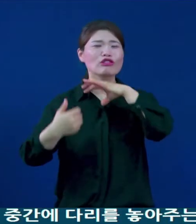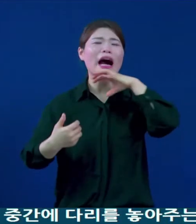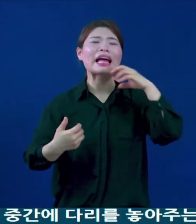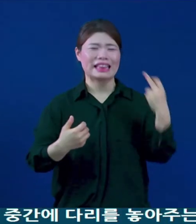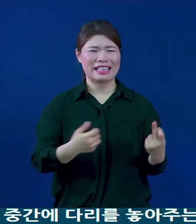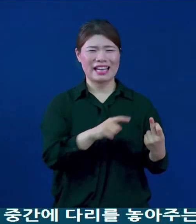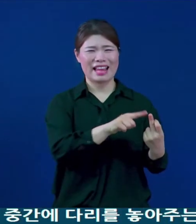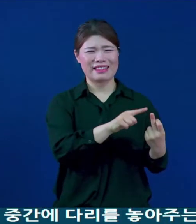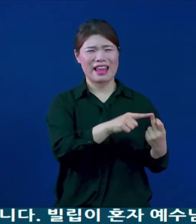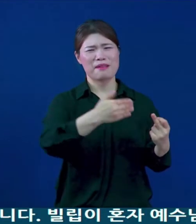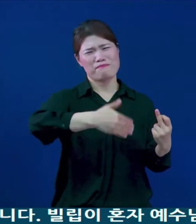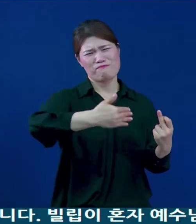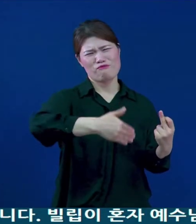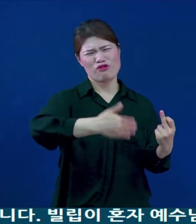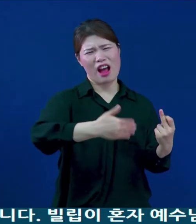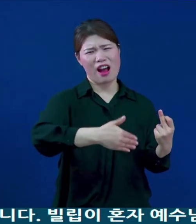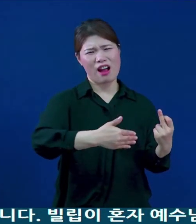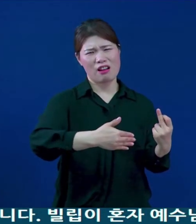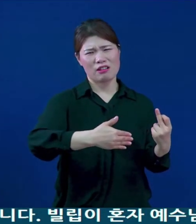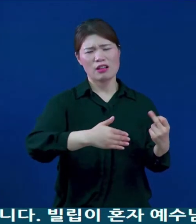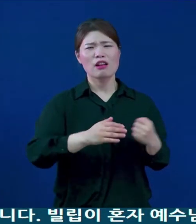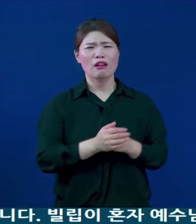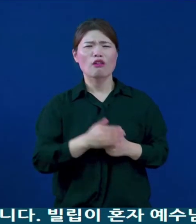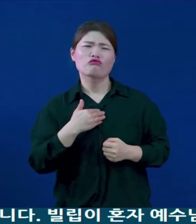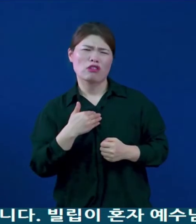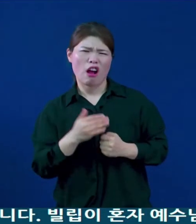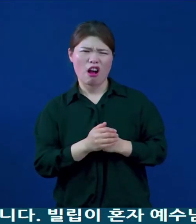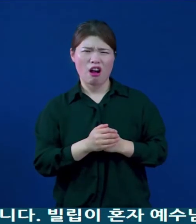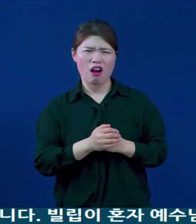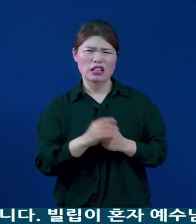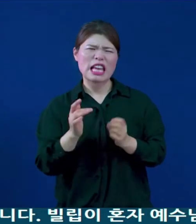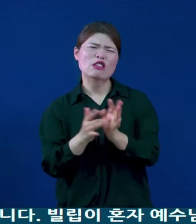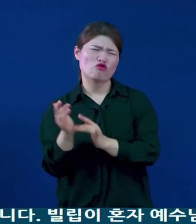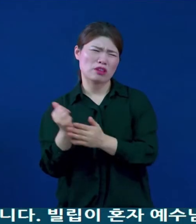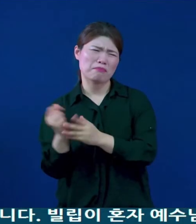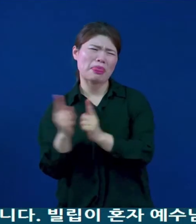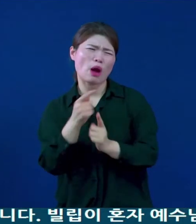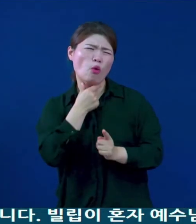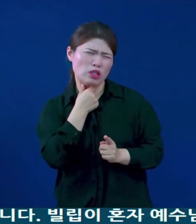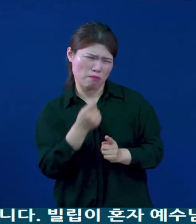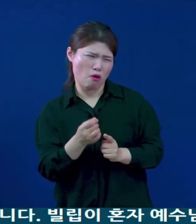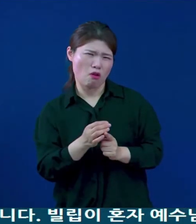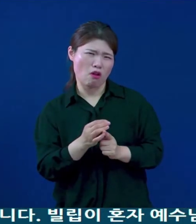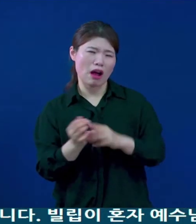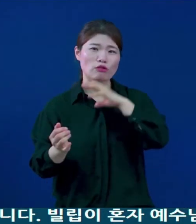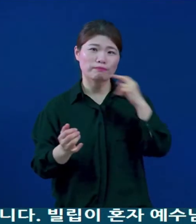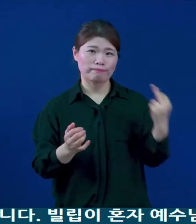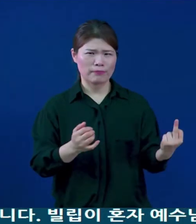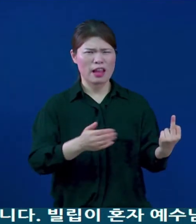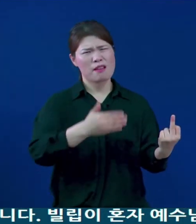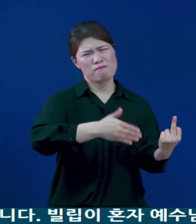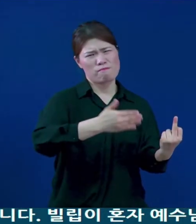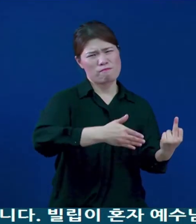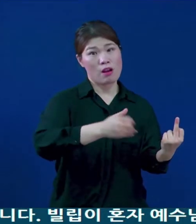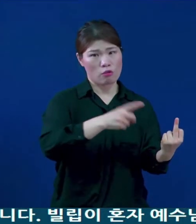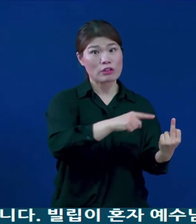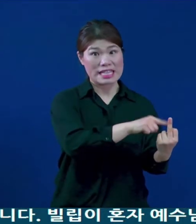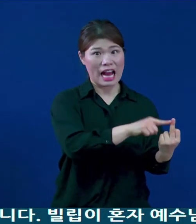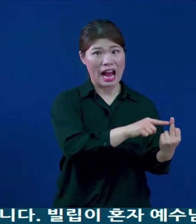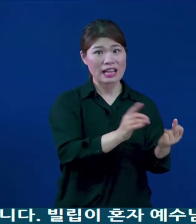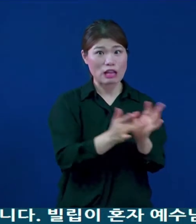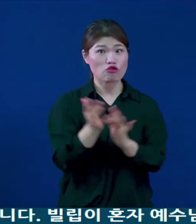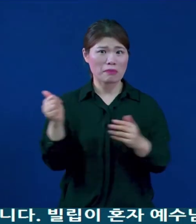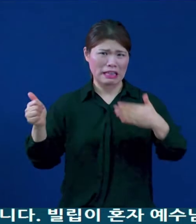안드레에게 청한 겁니다. 야, 이런 일이 있는데 네가 좀 대신 예수님께 청해주면 좋겠다.